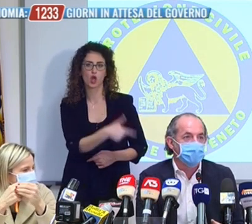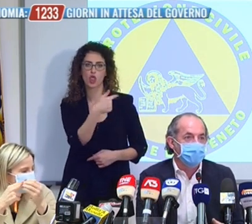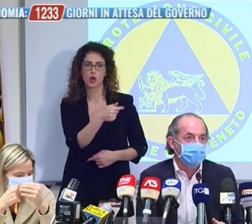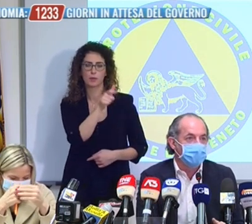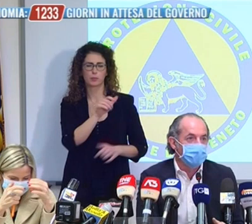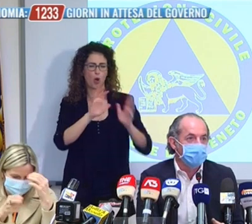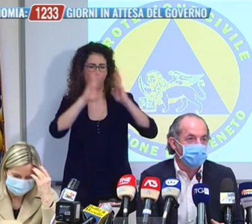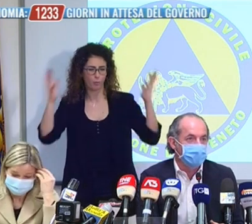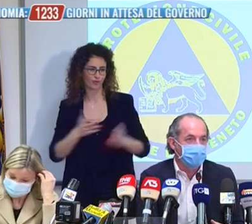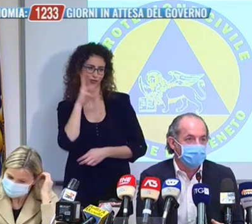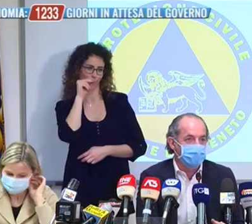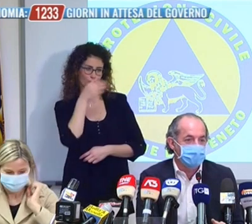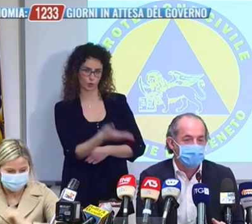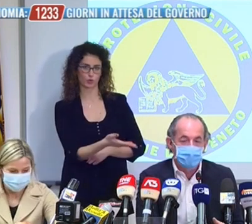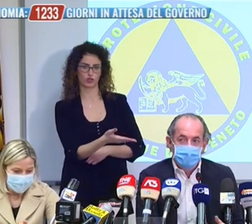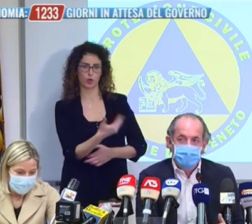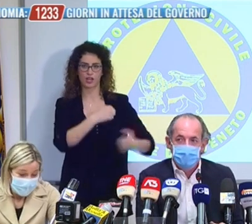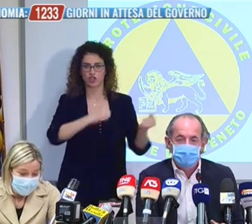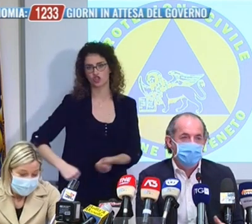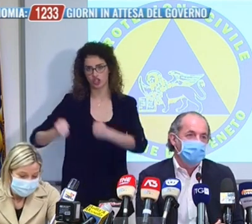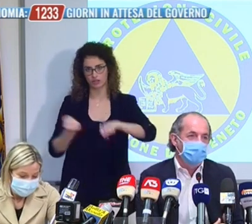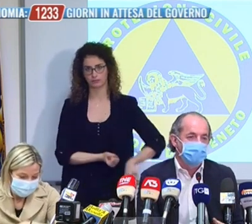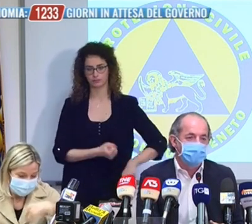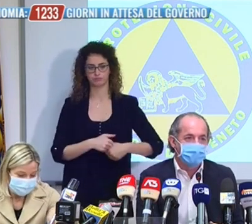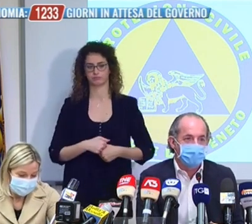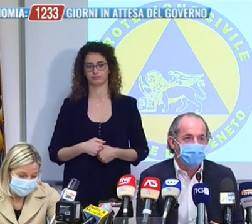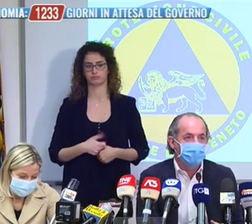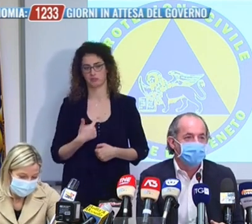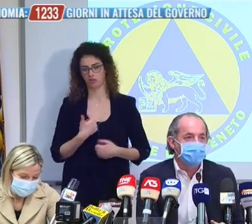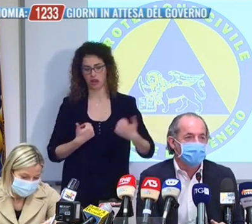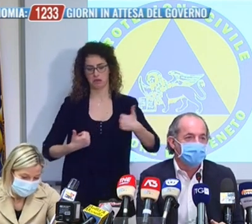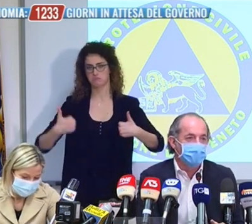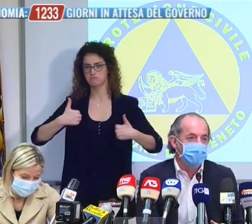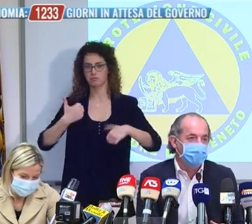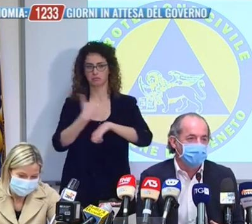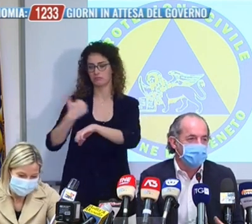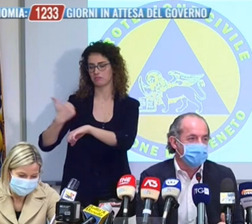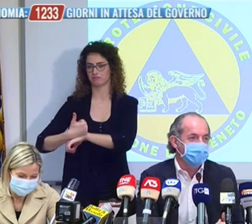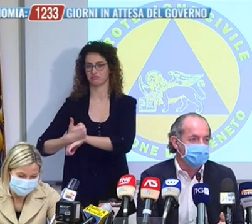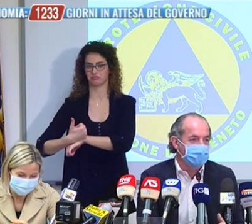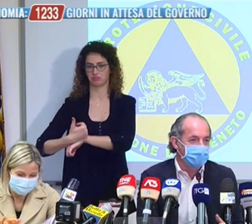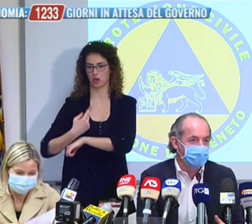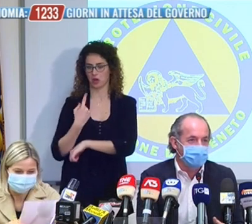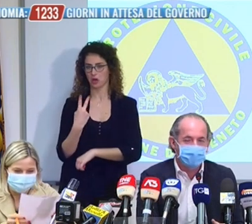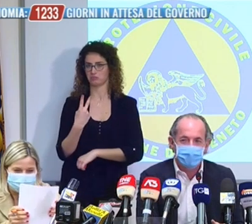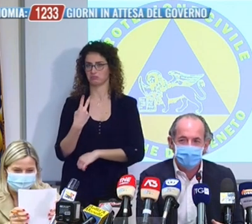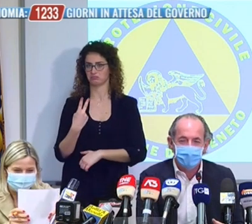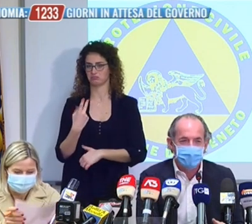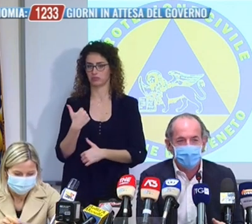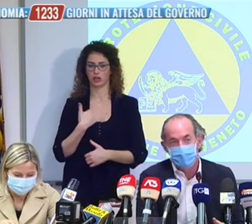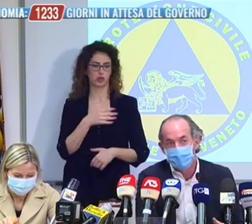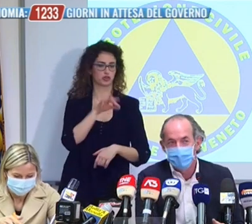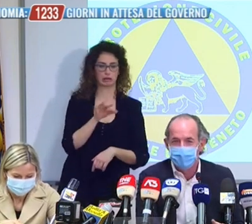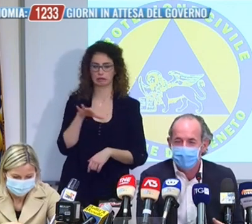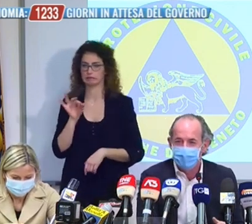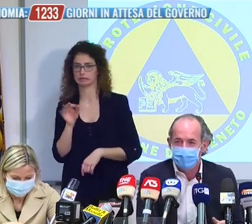è riconosciuto in tutto il mondo ancora come l'atleta dello sci. Insomma, abbiamo due grandi testimoni, quindi non ne scelgo uno a svantaggio dell'altro, perché rischia che scelgo